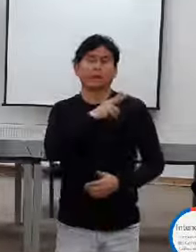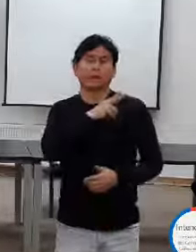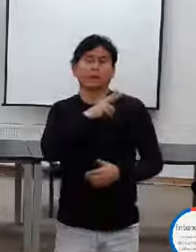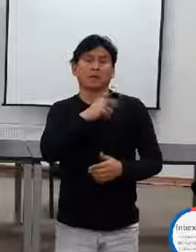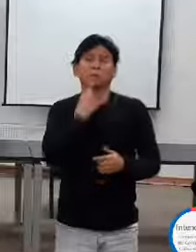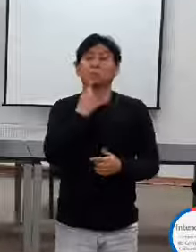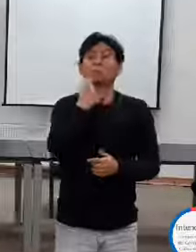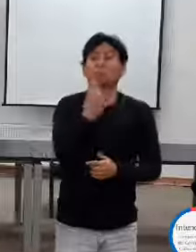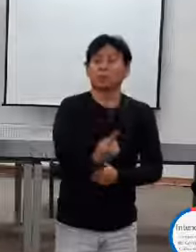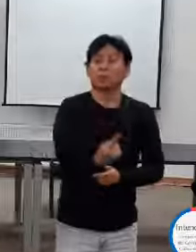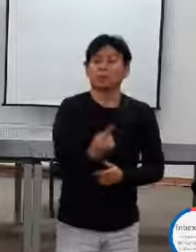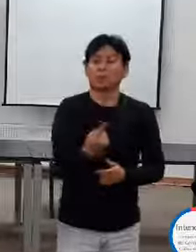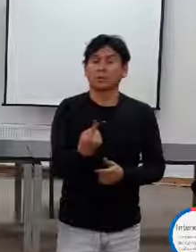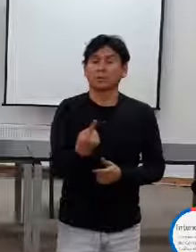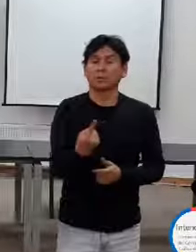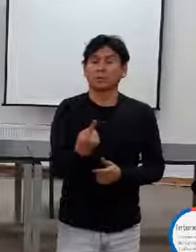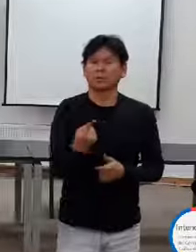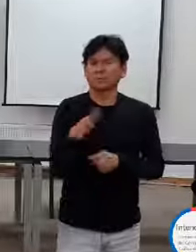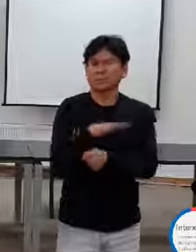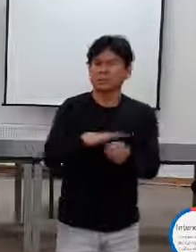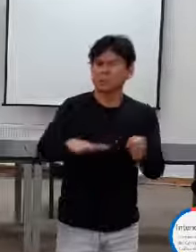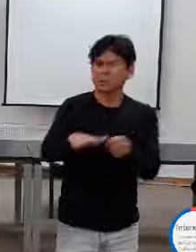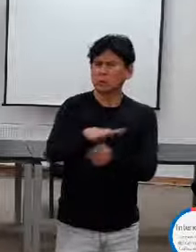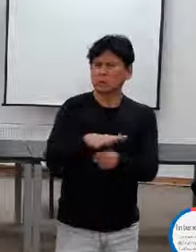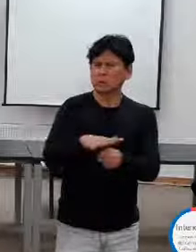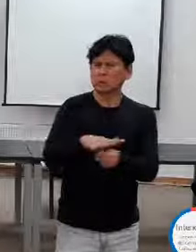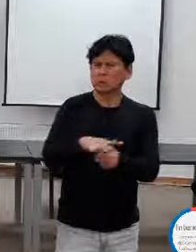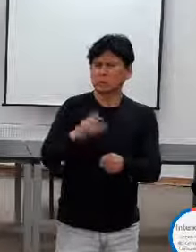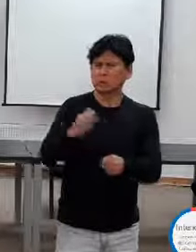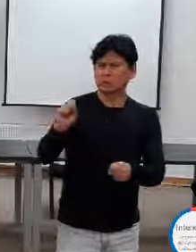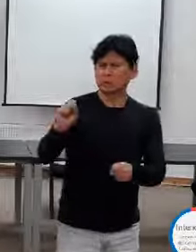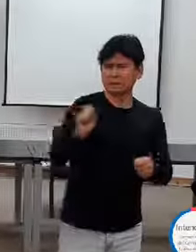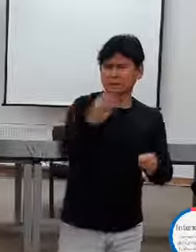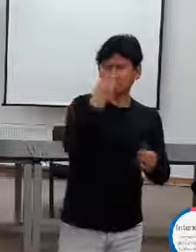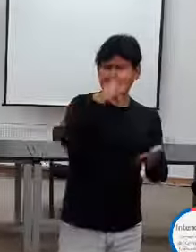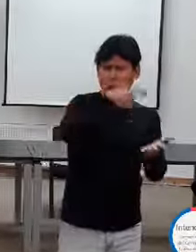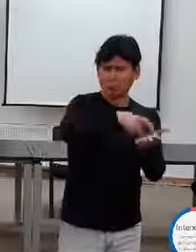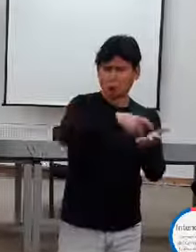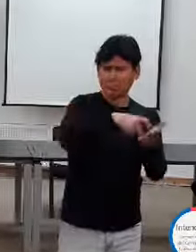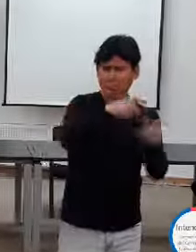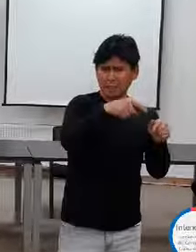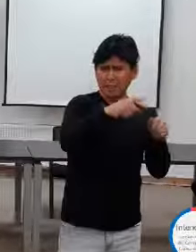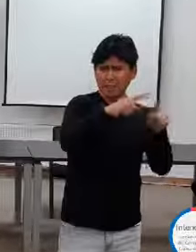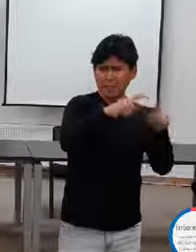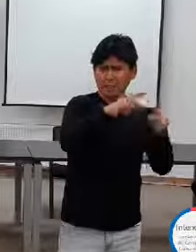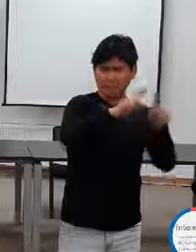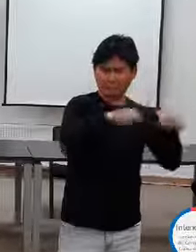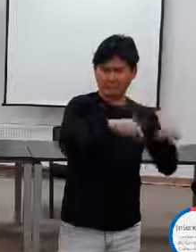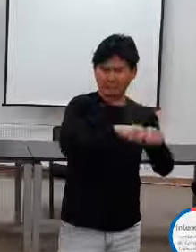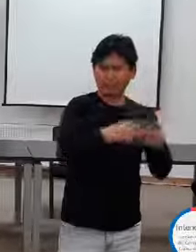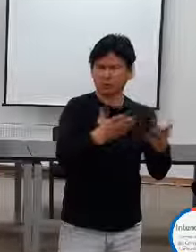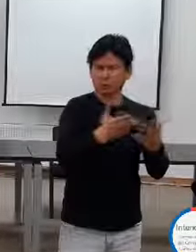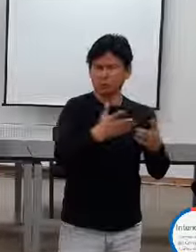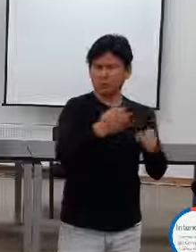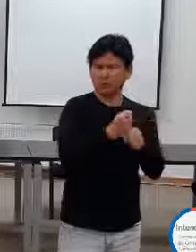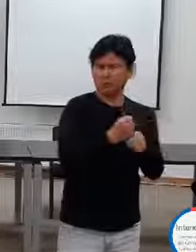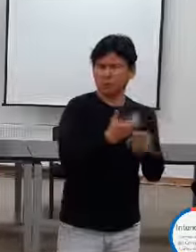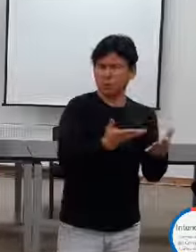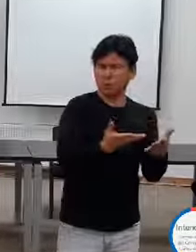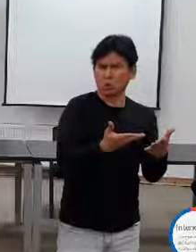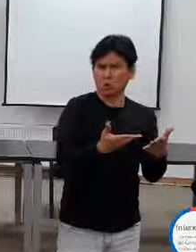consulta la situación puntual de la segunda comisaría el funcionamiento cómo se va a realizar y la situación